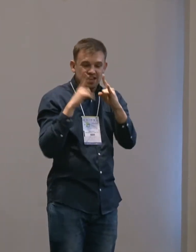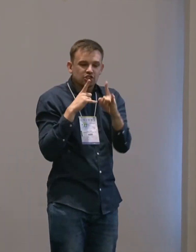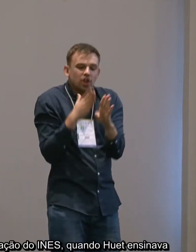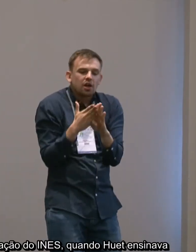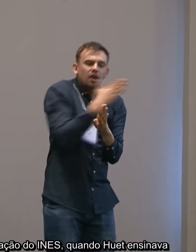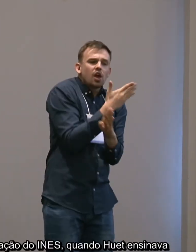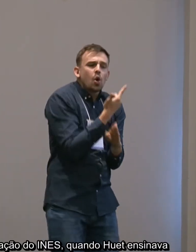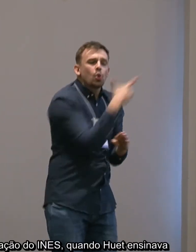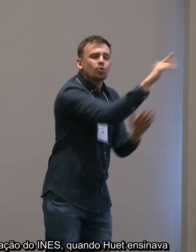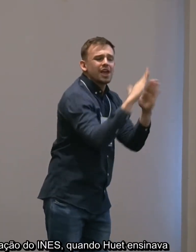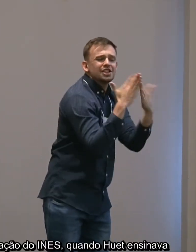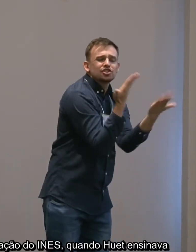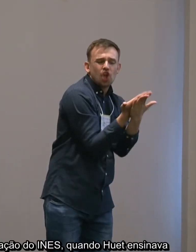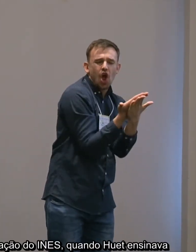desde a fundação do INIS